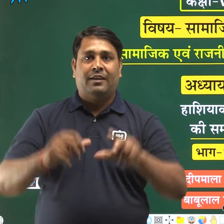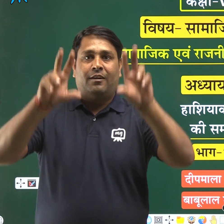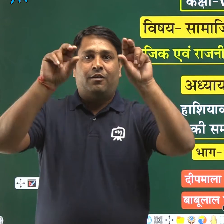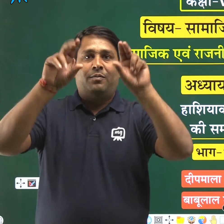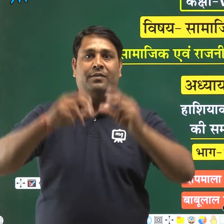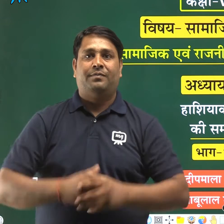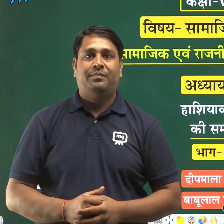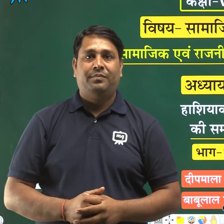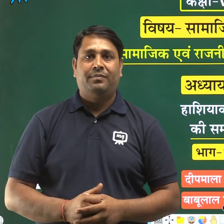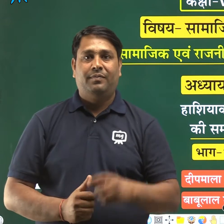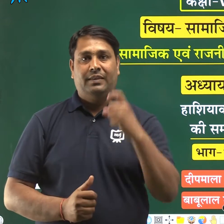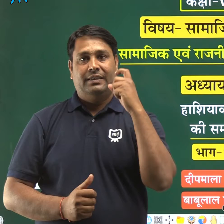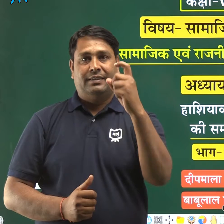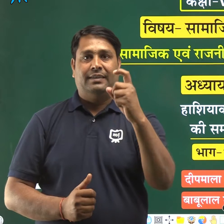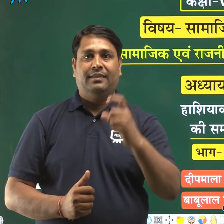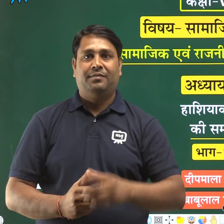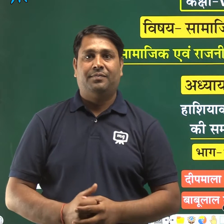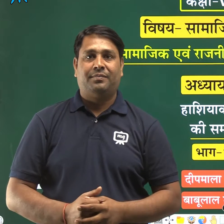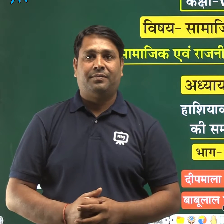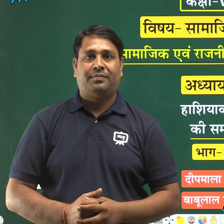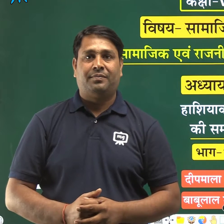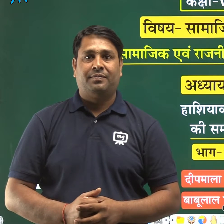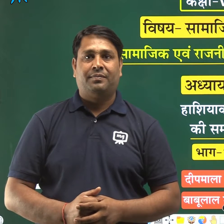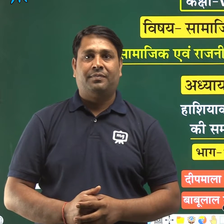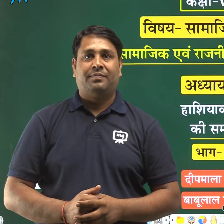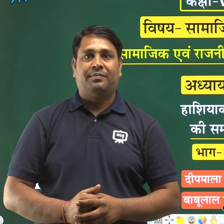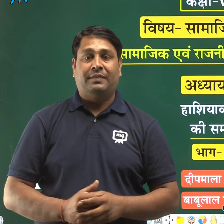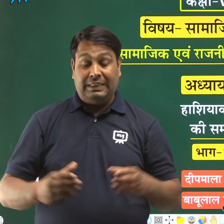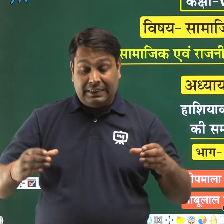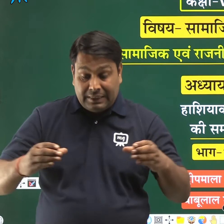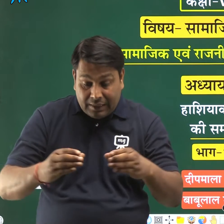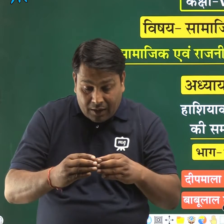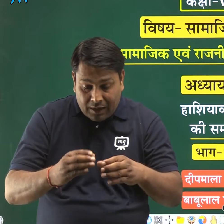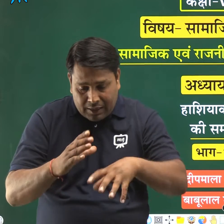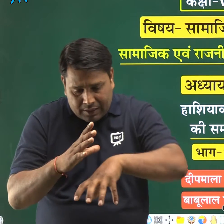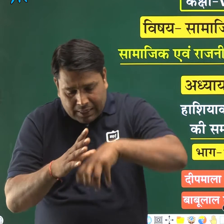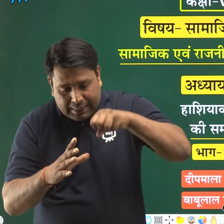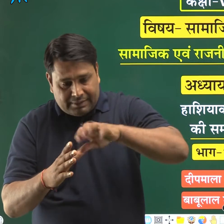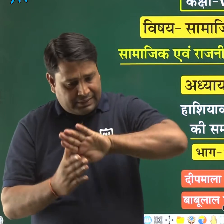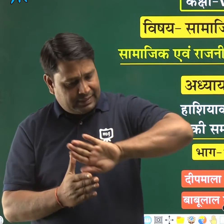अध्याय 7, हाशियाईकरण की समझ।